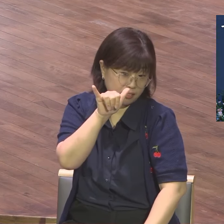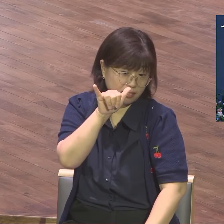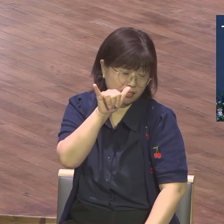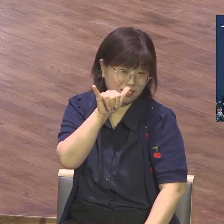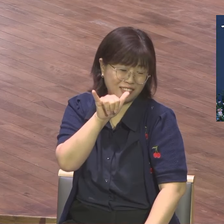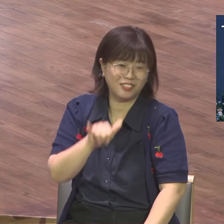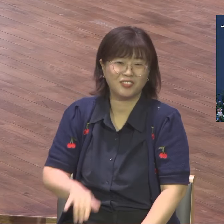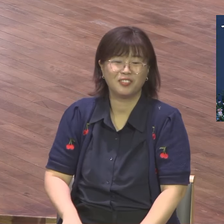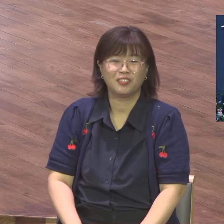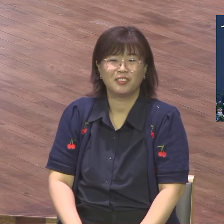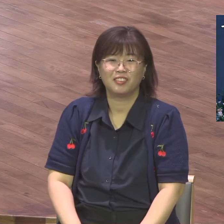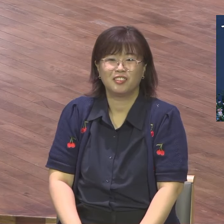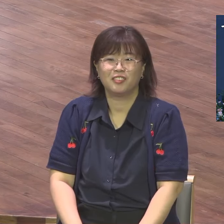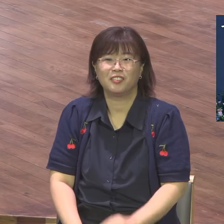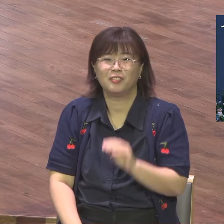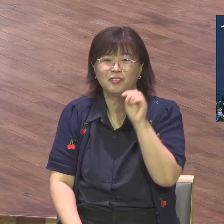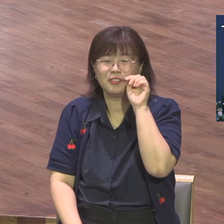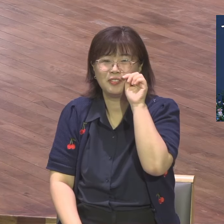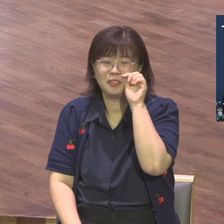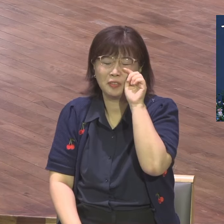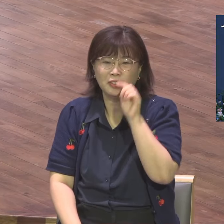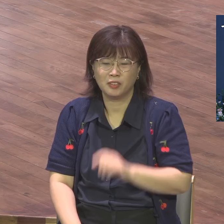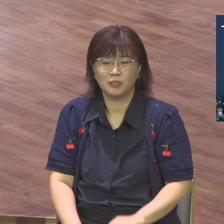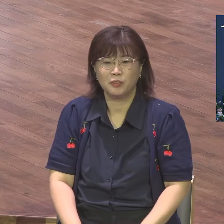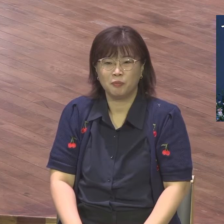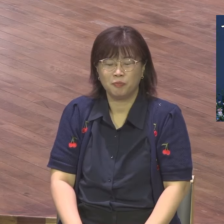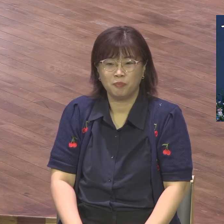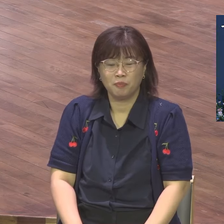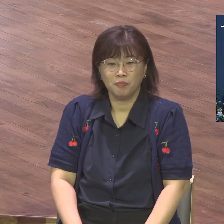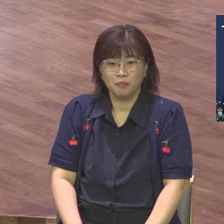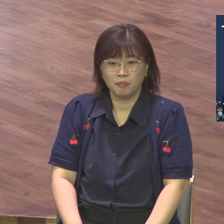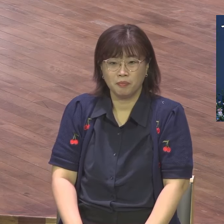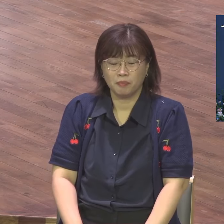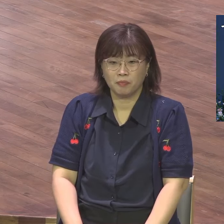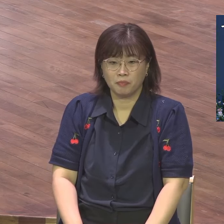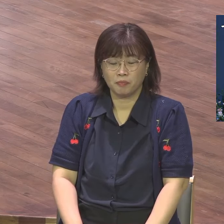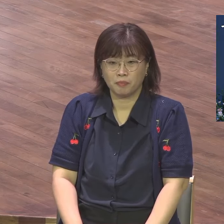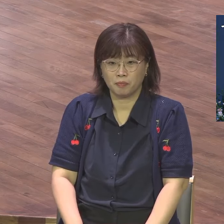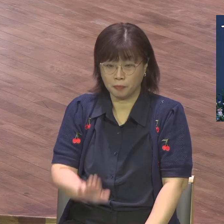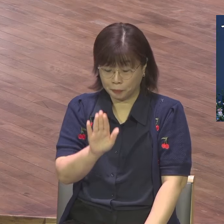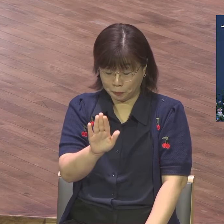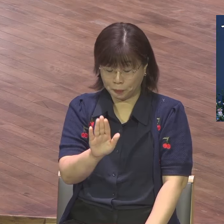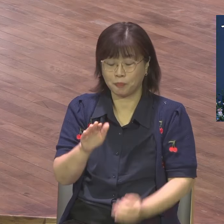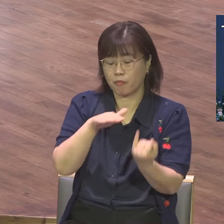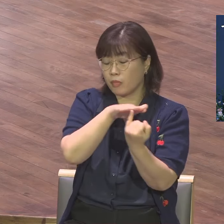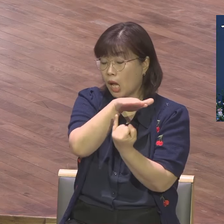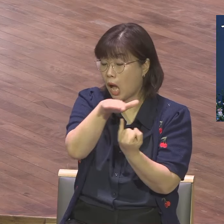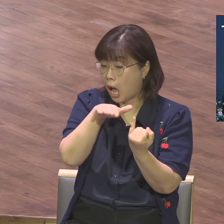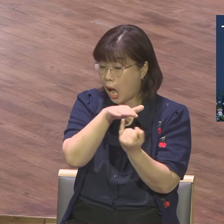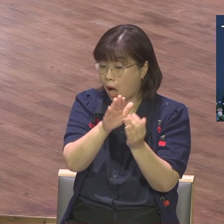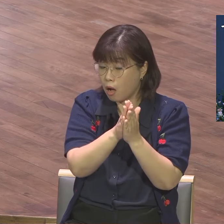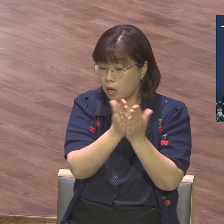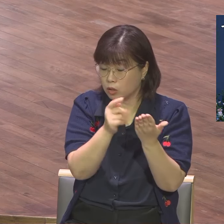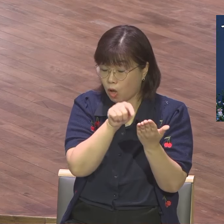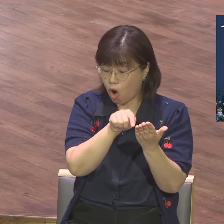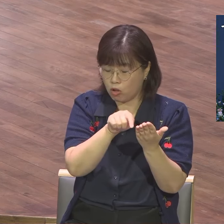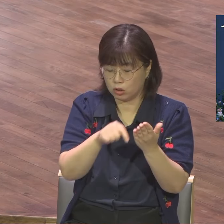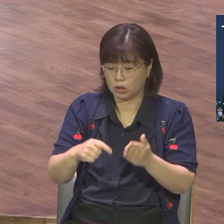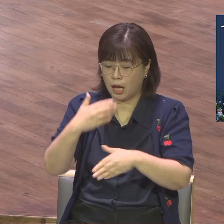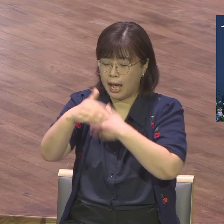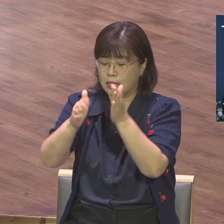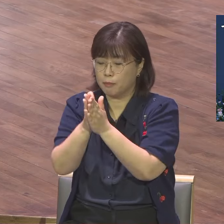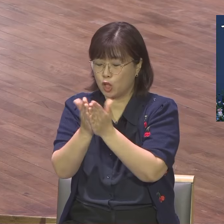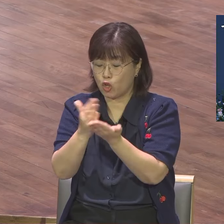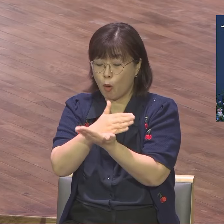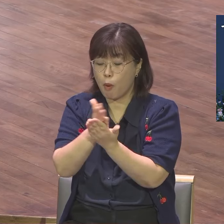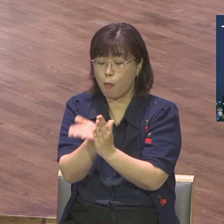것은 하나님의 섭리 가운데 이 아가서가 성경 66권 가운데